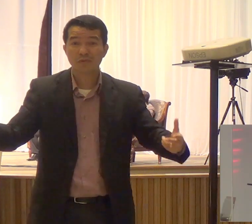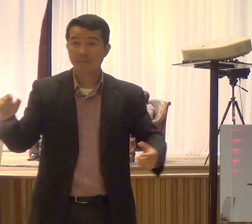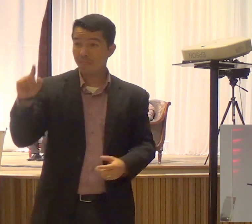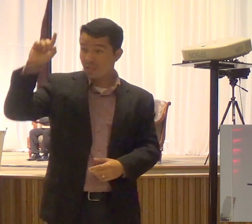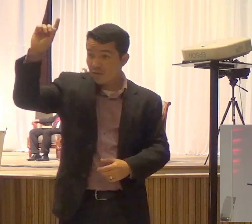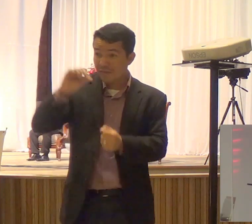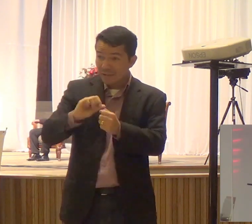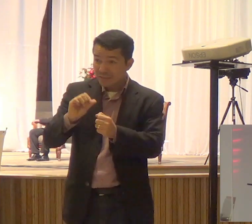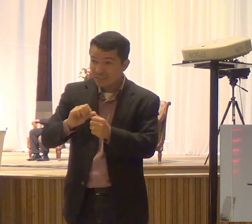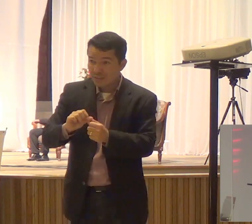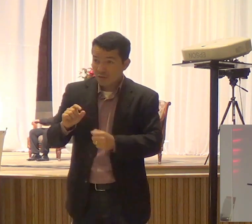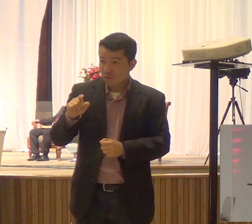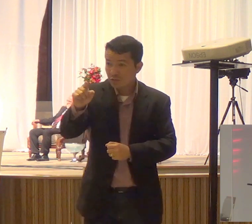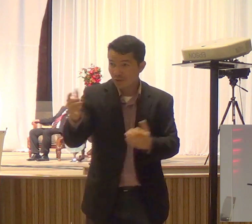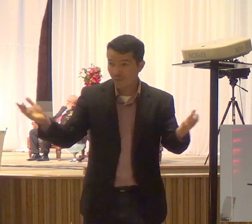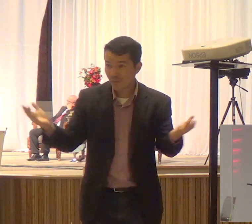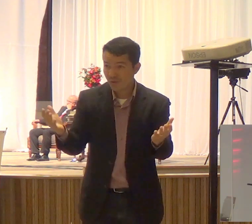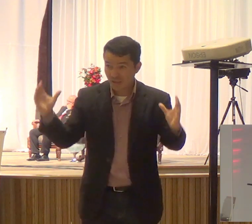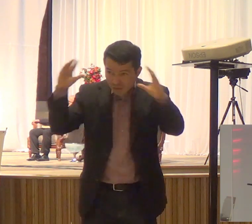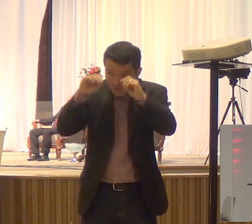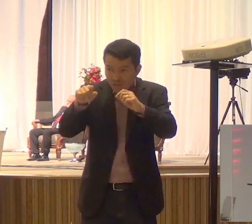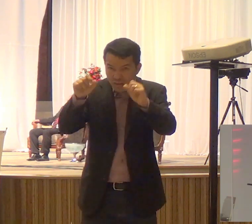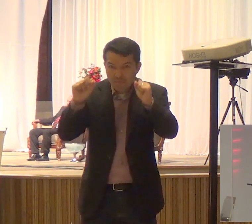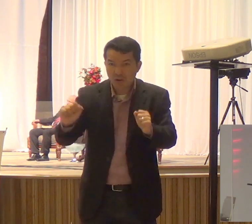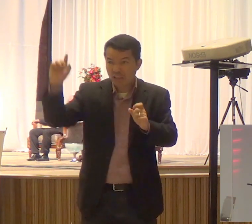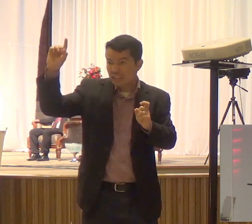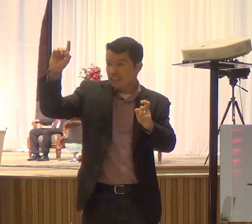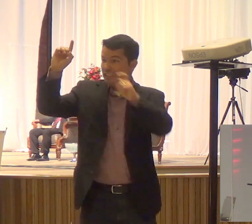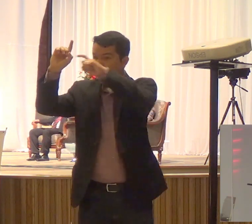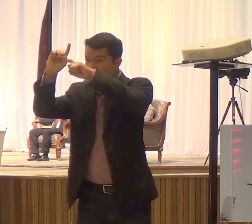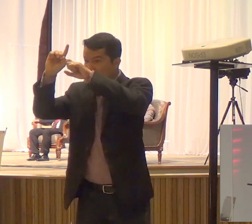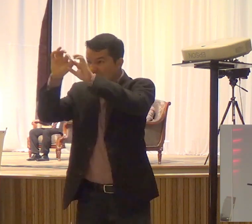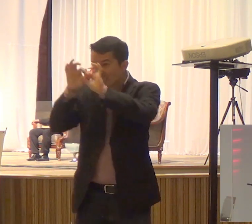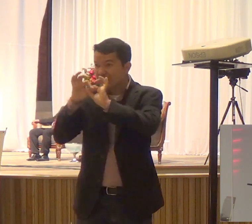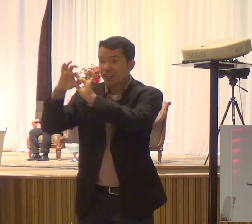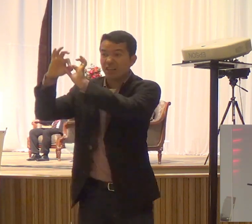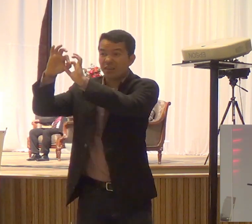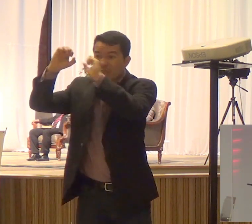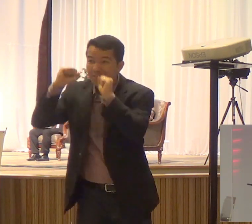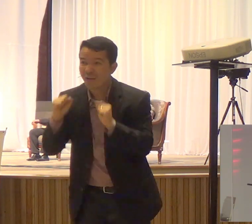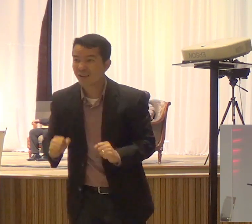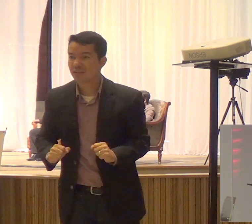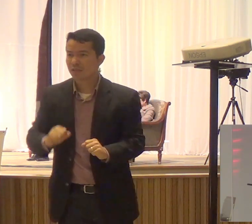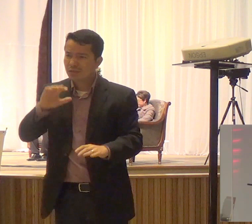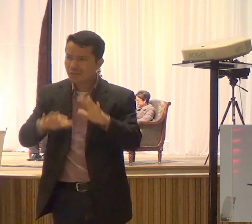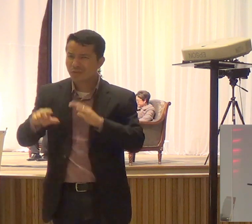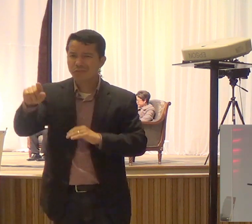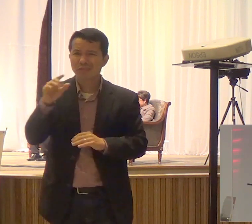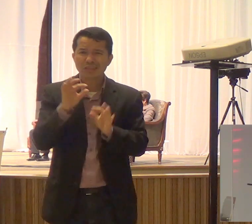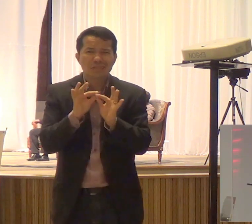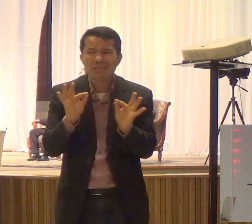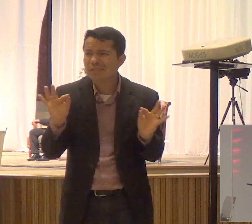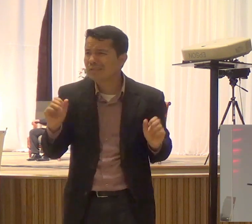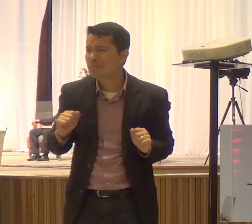dizer assim: olha, eu quero que você se conecte a mim, porque conectado a mim como um raminho apenas, aí você